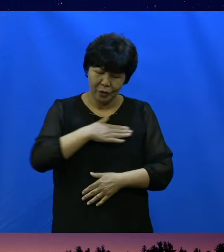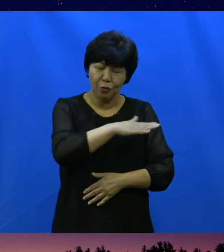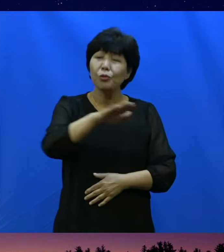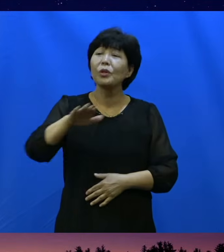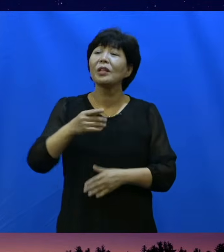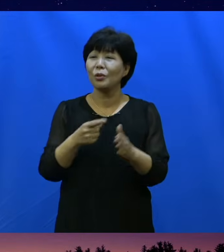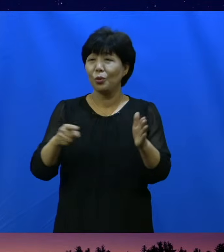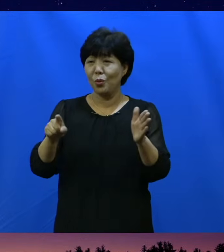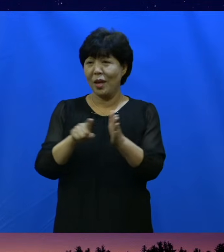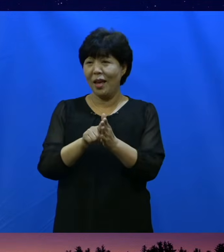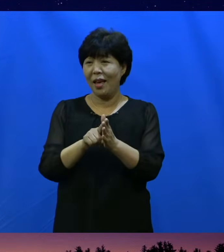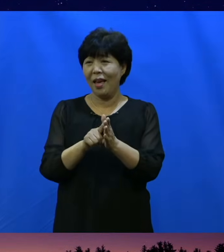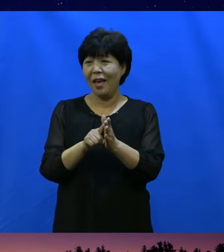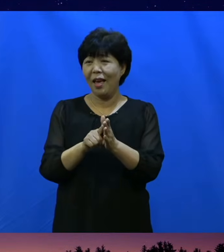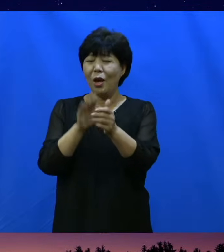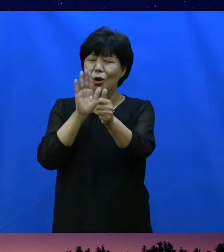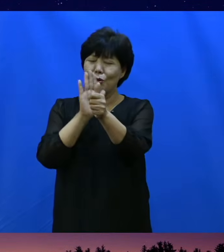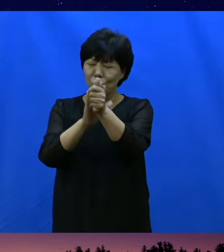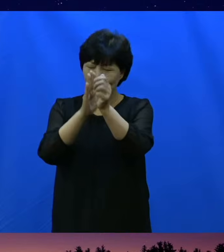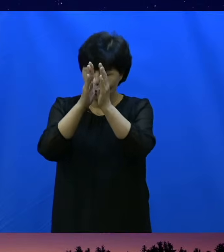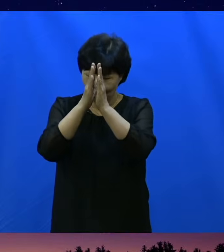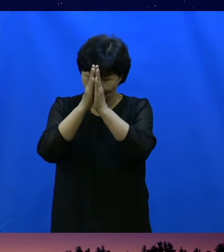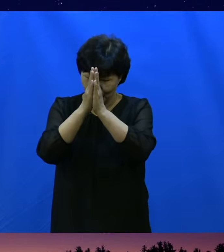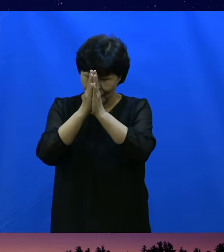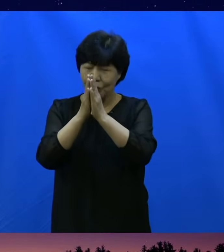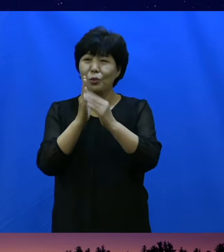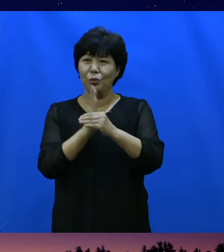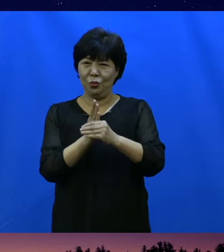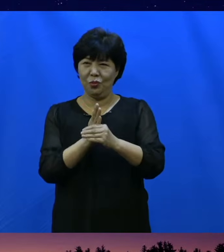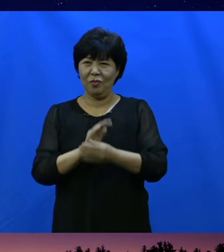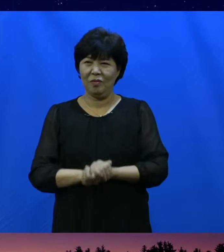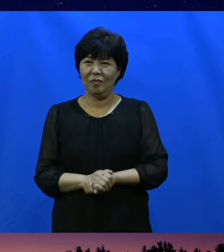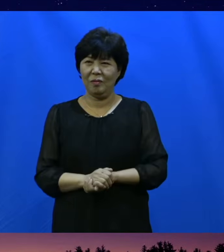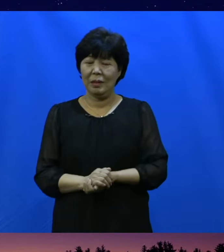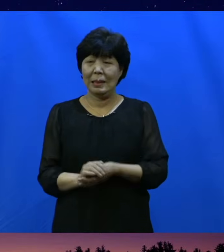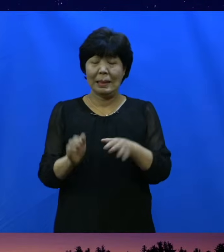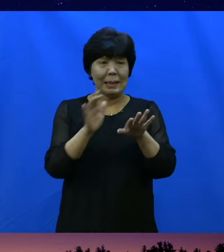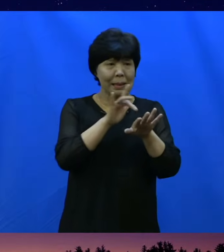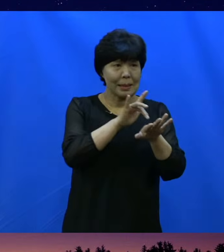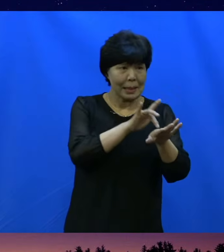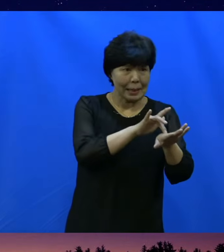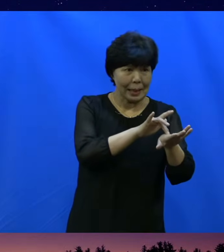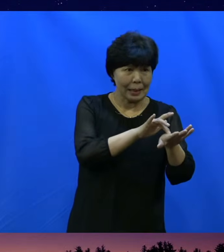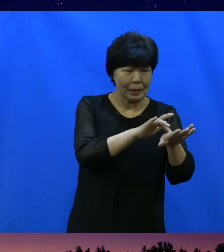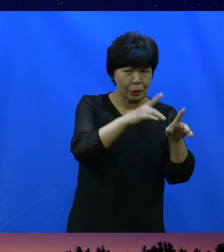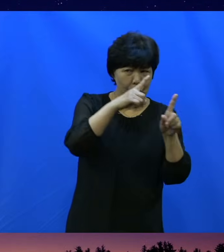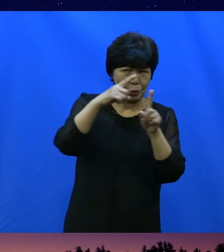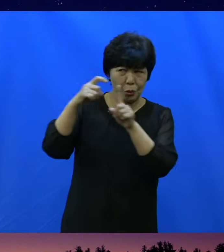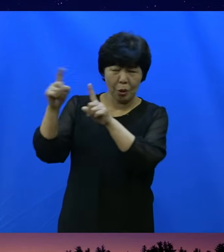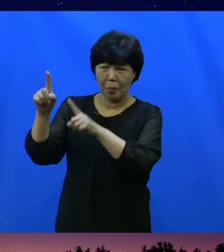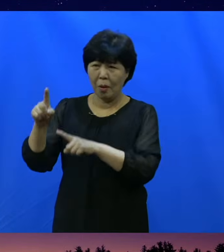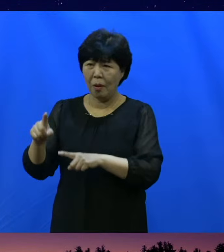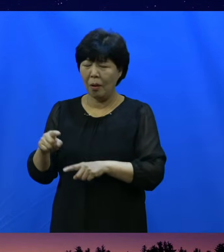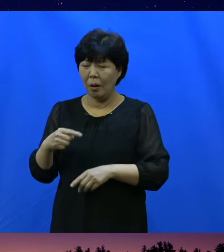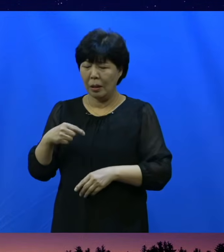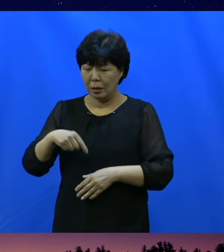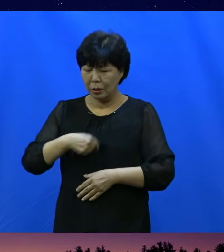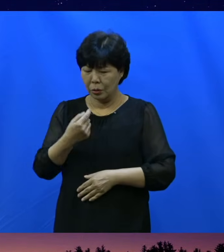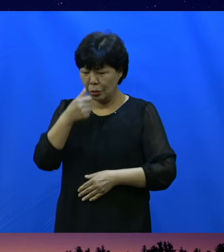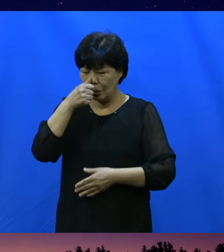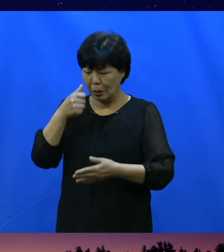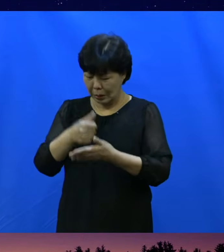여러분, 사단은 우리를 고발만 하는 게 아니에요. 우리의 마음에 정죄감을 심어주려고 합니다. 우리의 마음에 계속 거짓된 생각을 심어주는